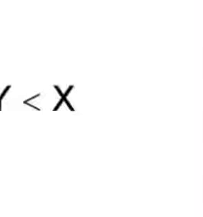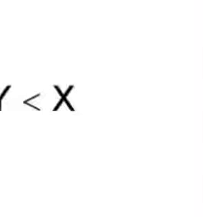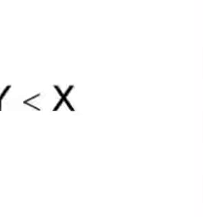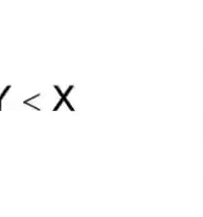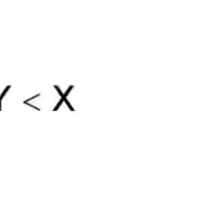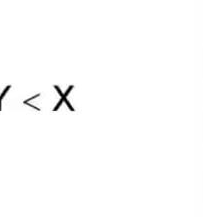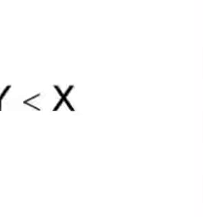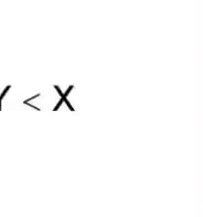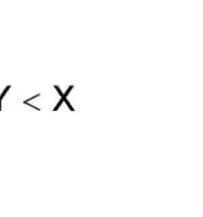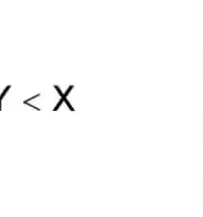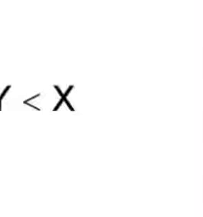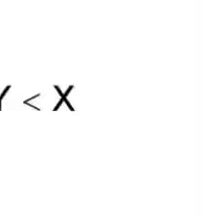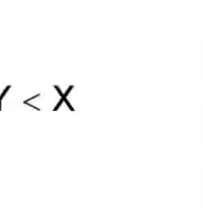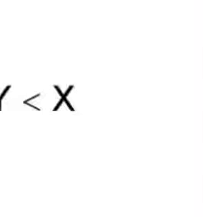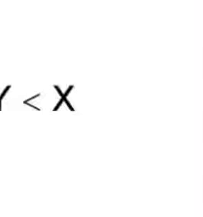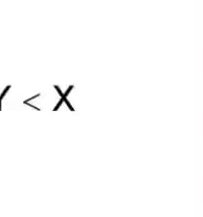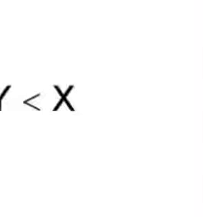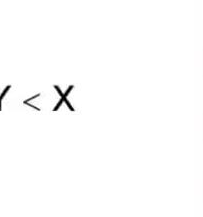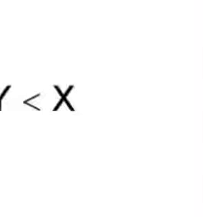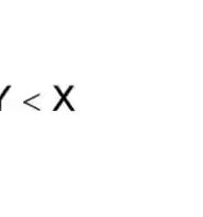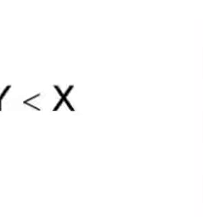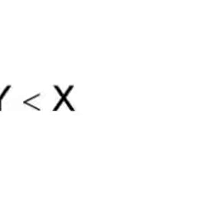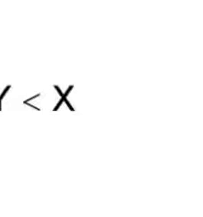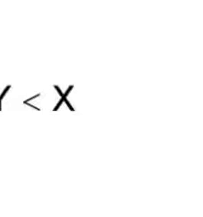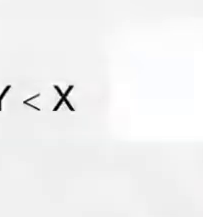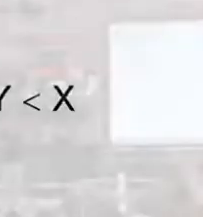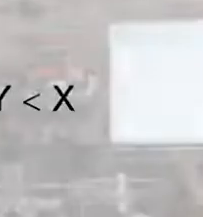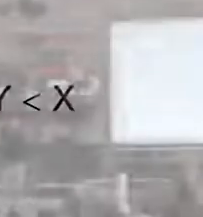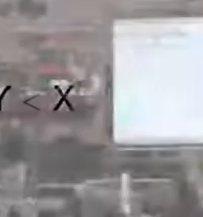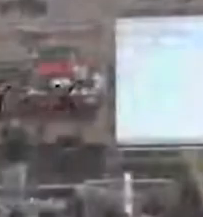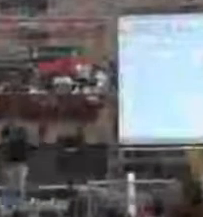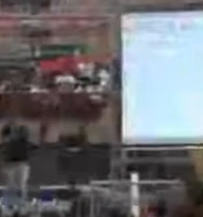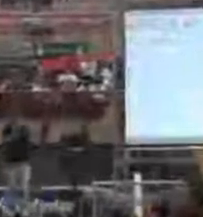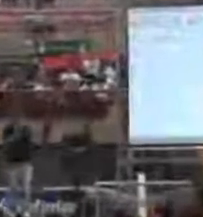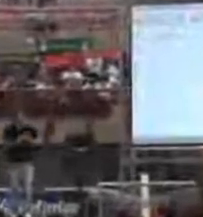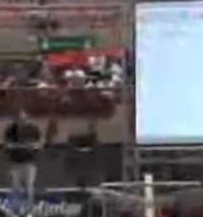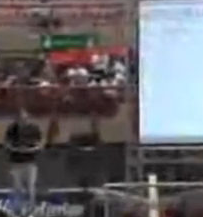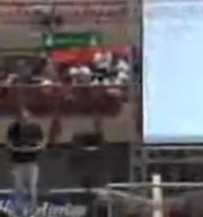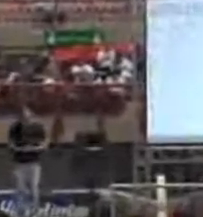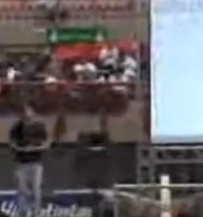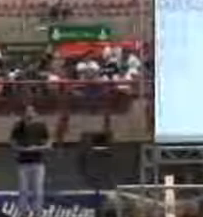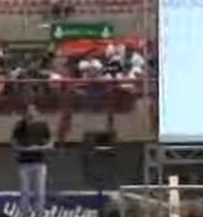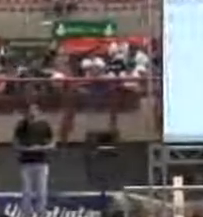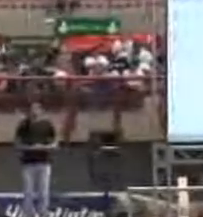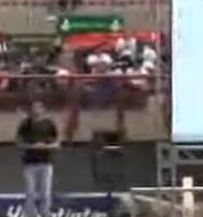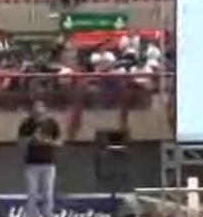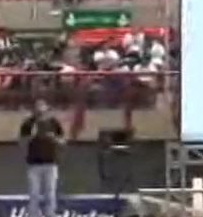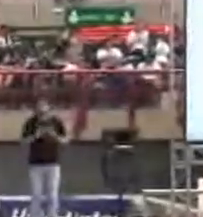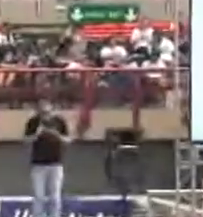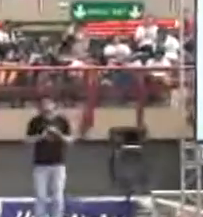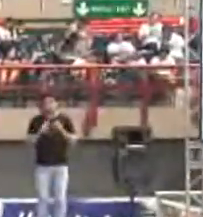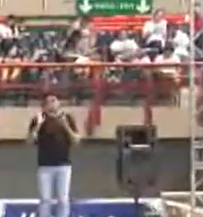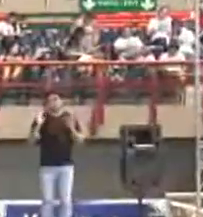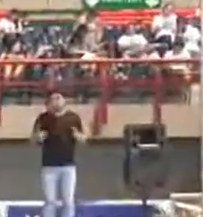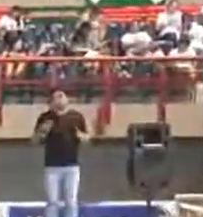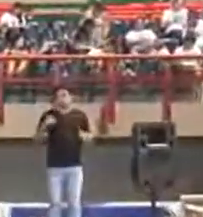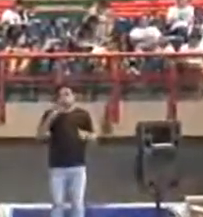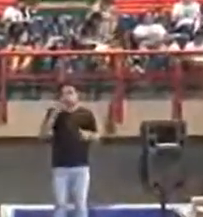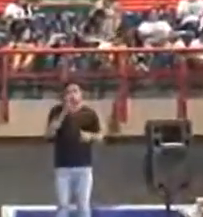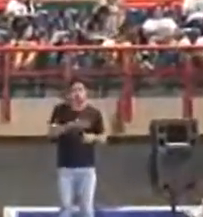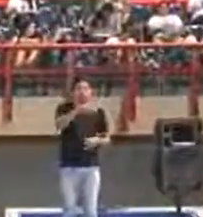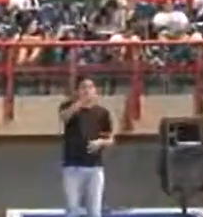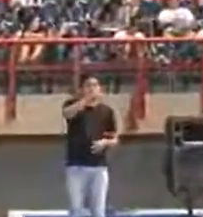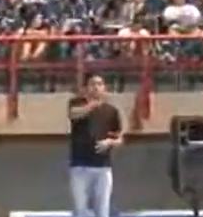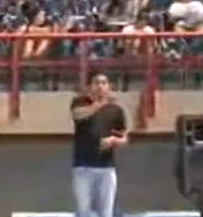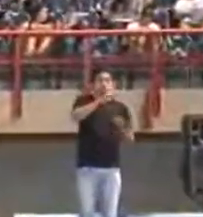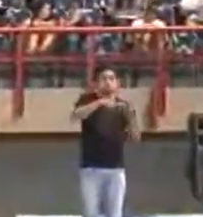que 2,25. Portanto, a resposta qual é? Item E. Nessa questão, eu acabei falando de novo de média e de mediana, mas